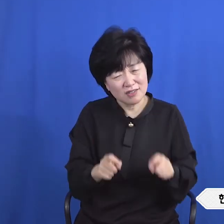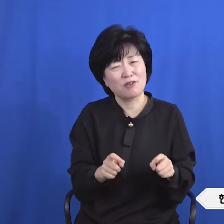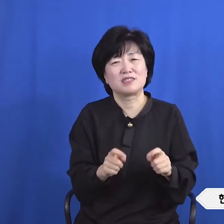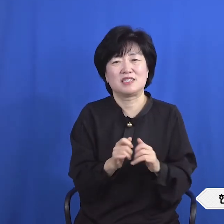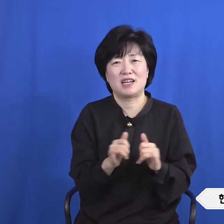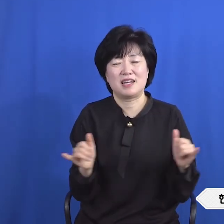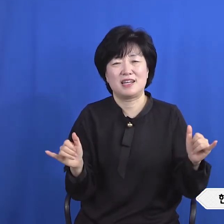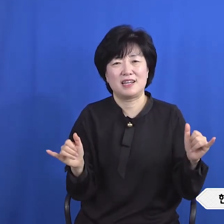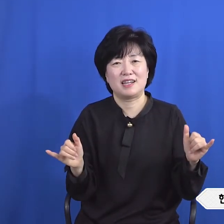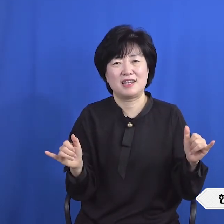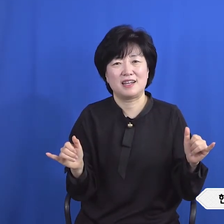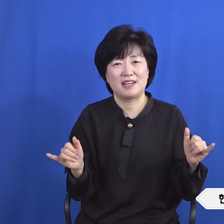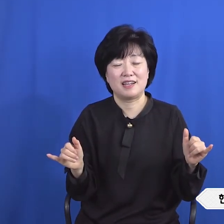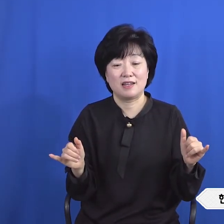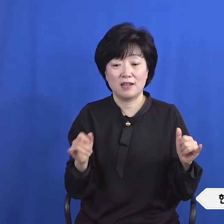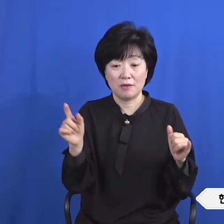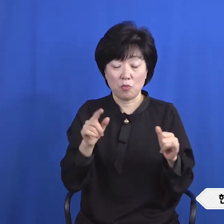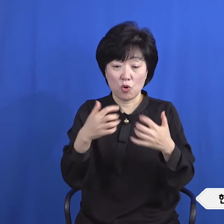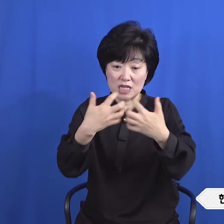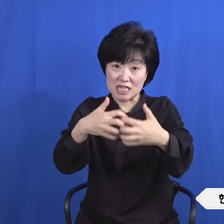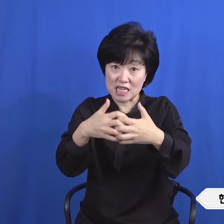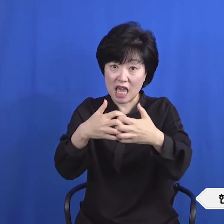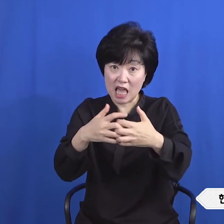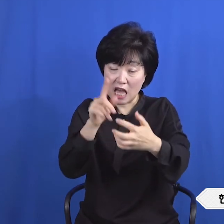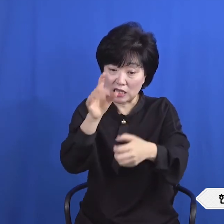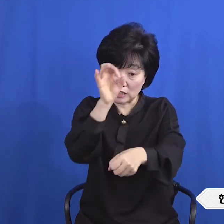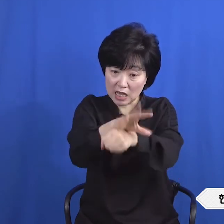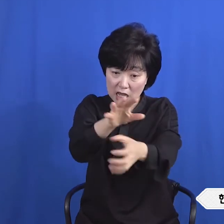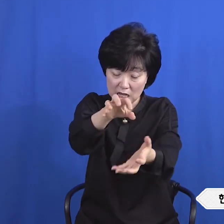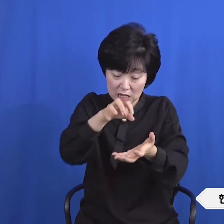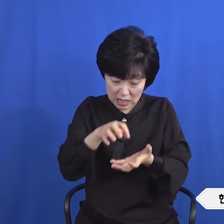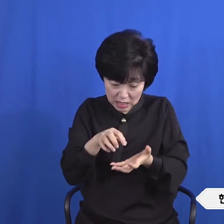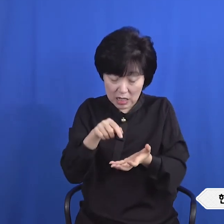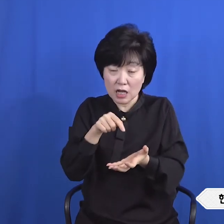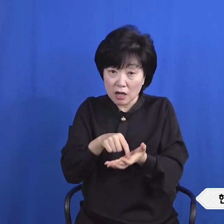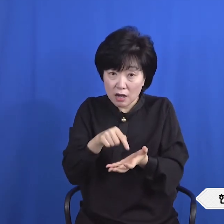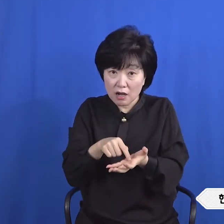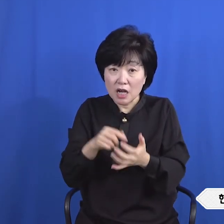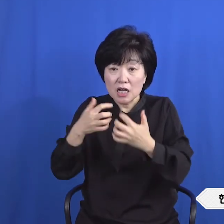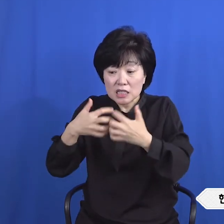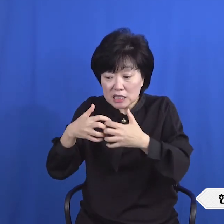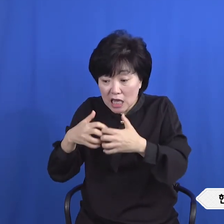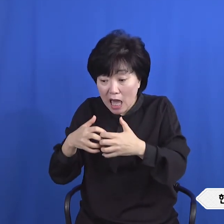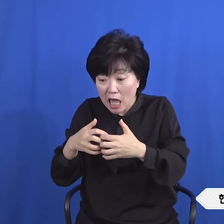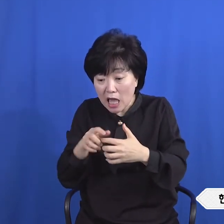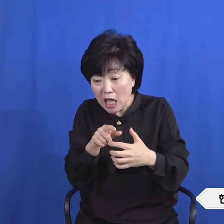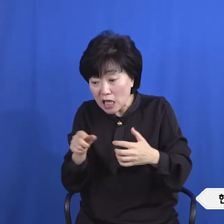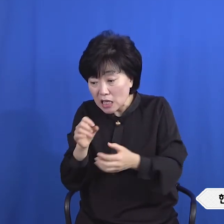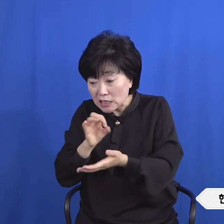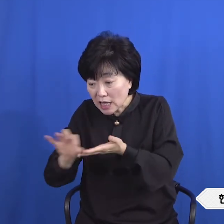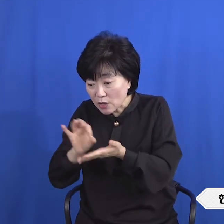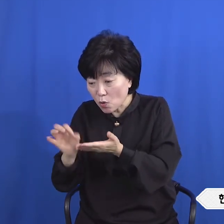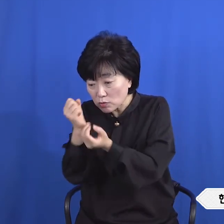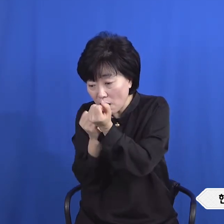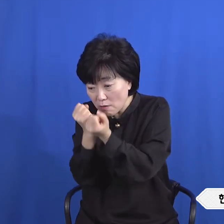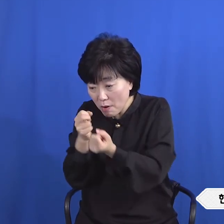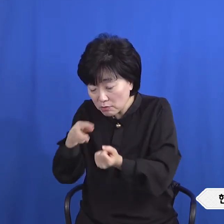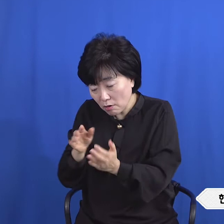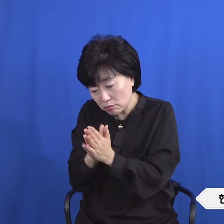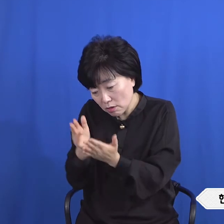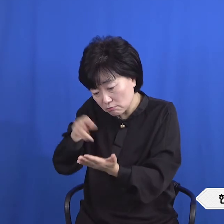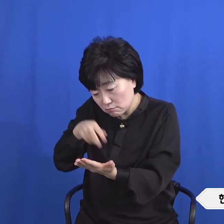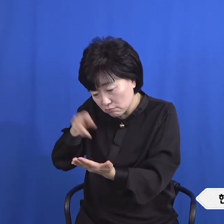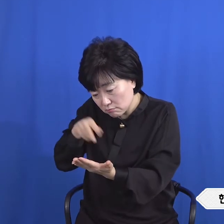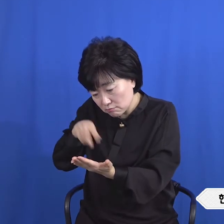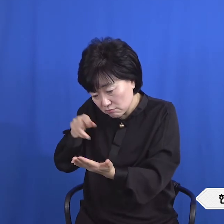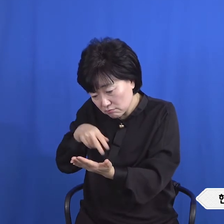없지요. 가전제품을 하나 사도 제일 먼저 사용 설명서를 찬찬하게 읽어봐야 되지 않습니까?